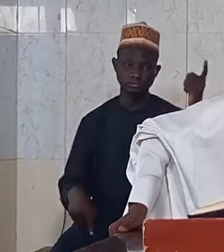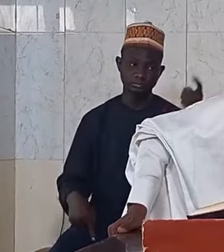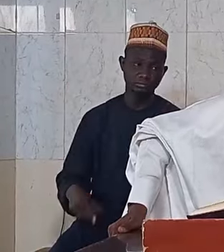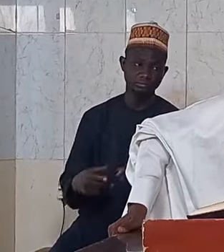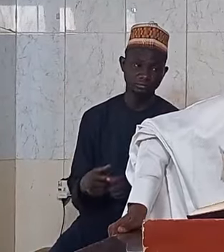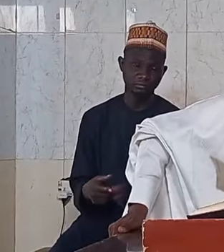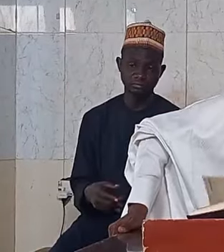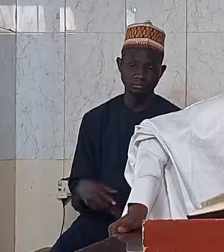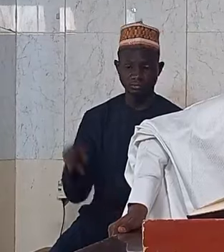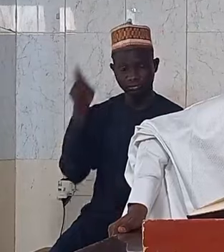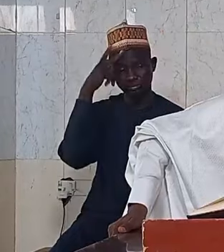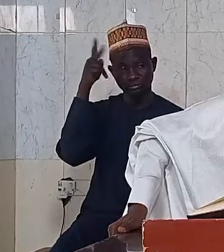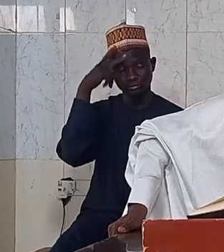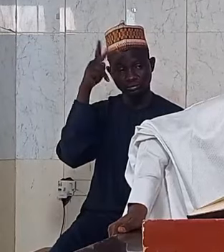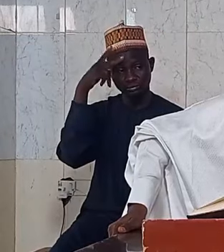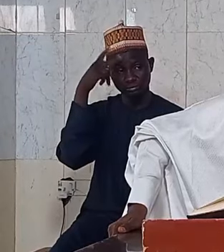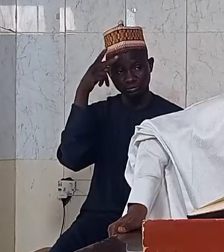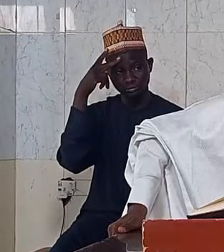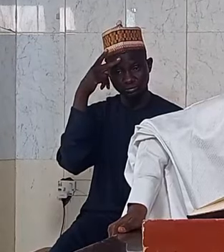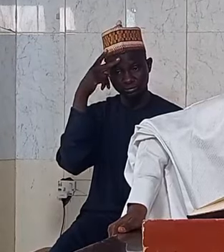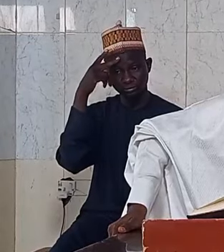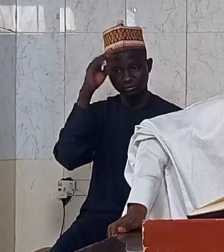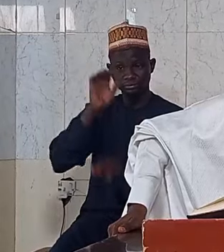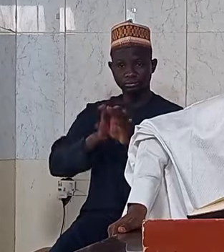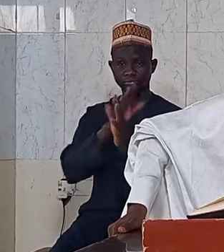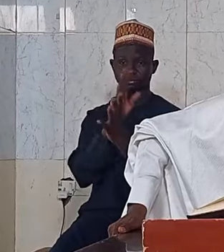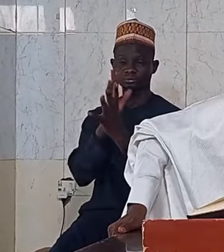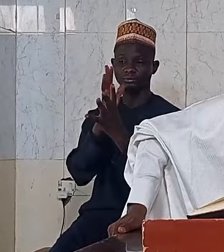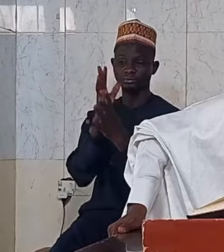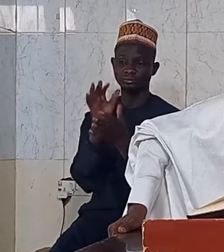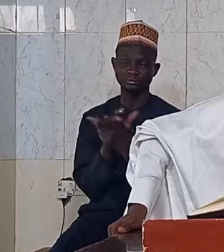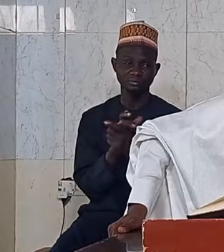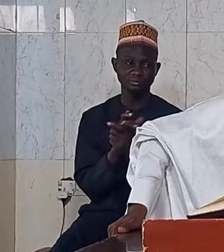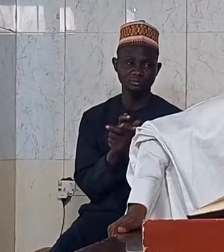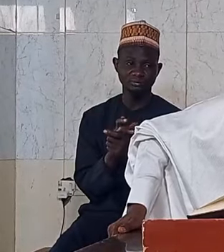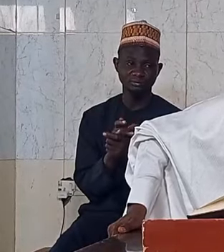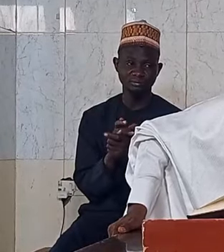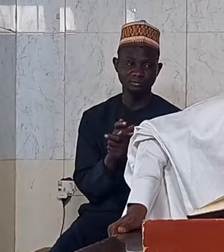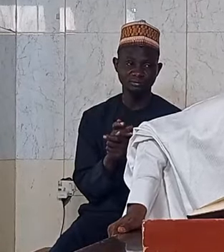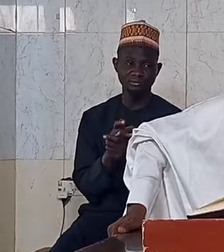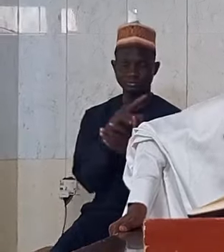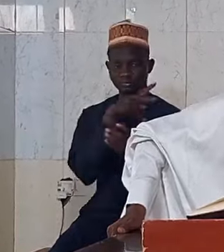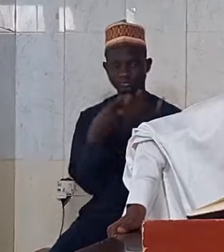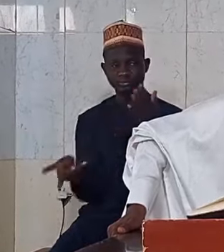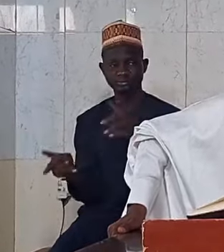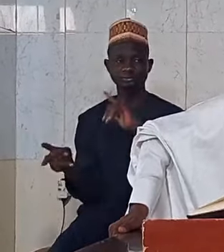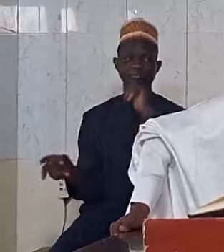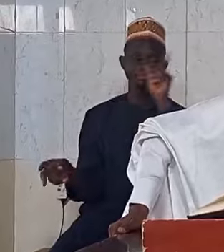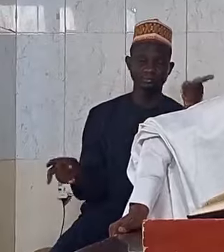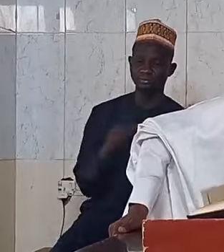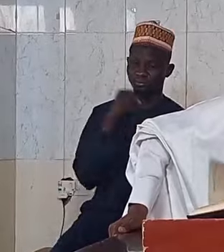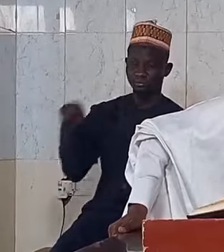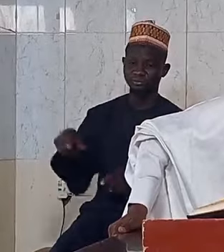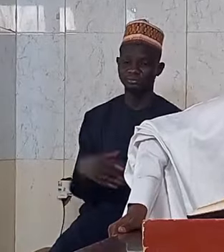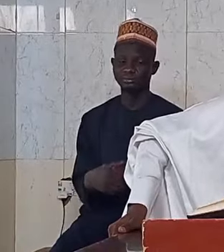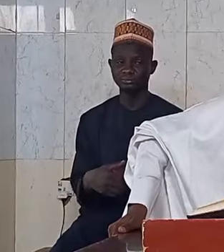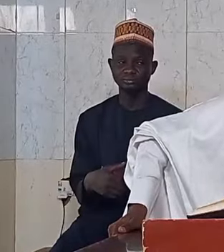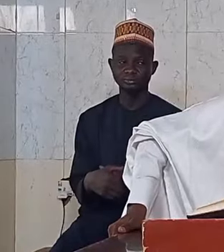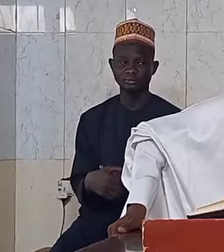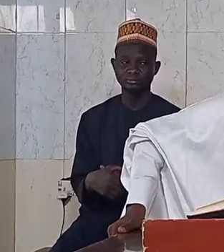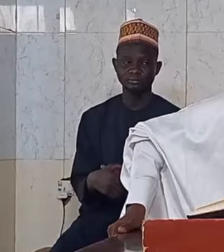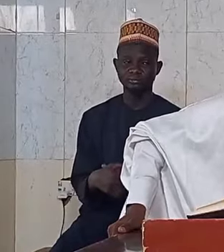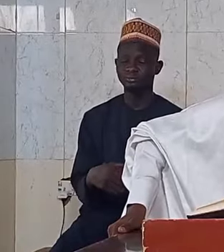ba yan siyasa kuke cewa akwai wani wane yana kan katanga ko kaga wanda yake kan katanga fa bai fado nan ba bai fada can gidan ba